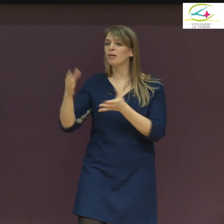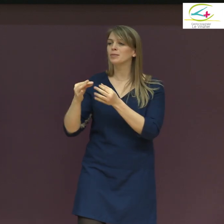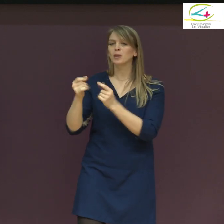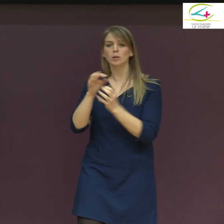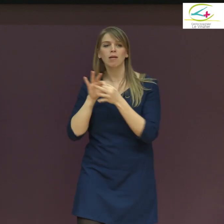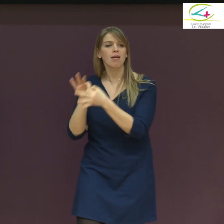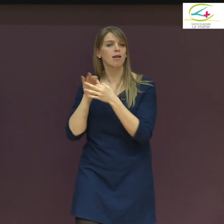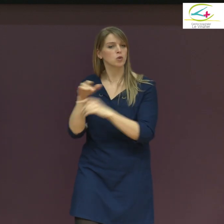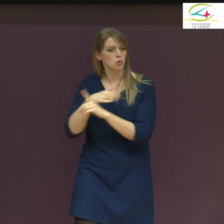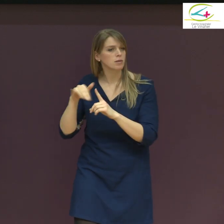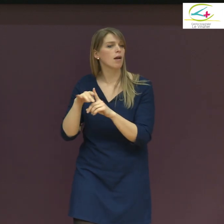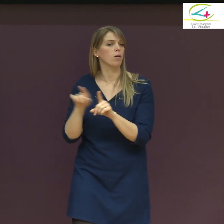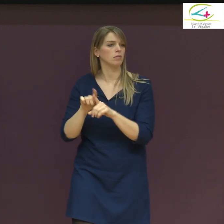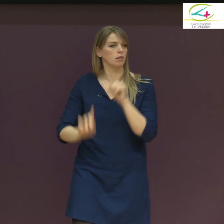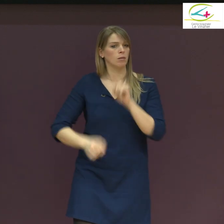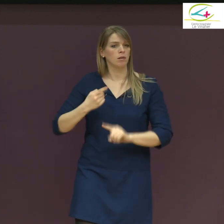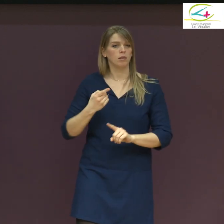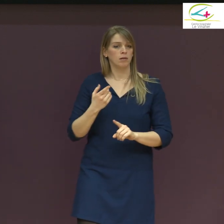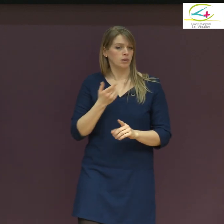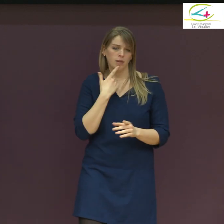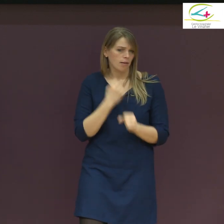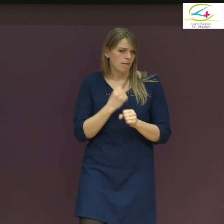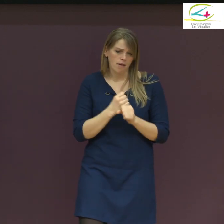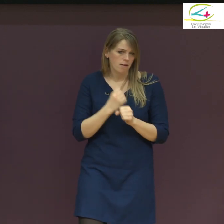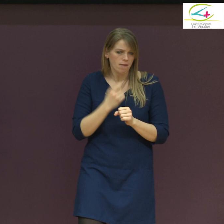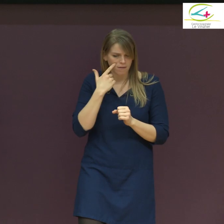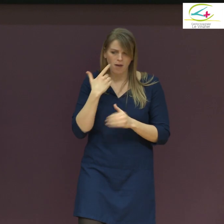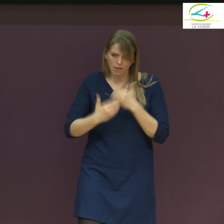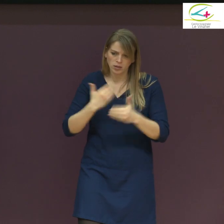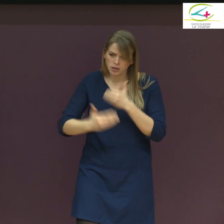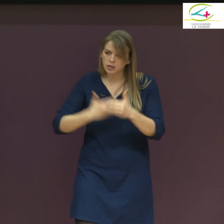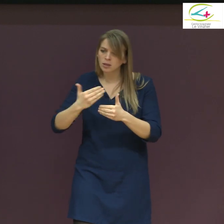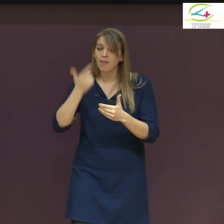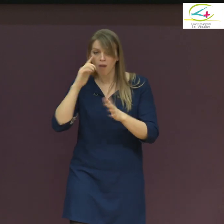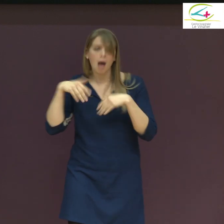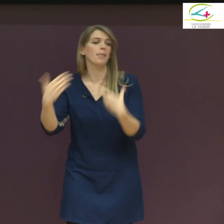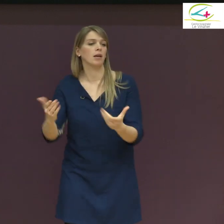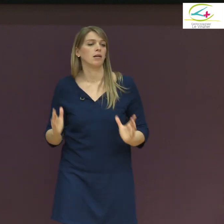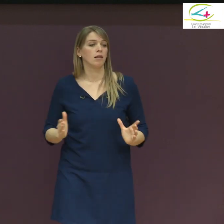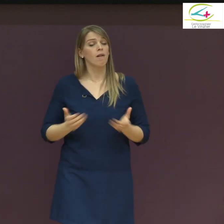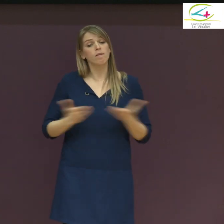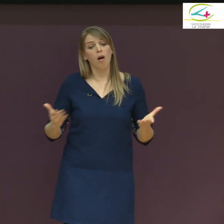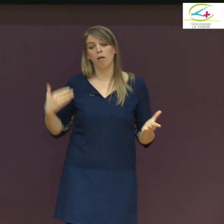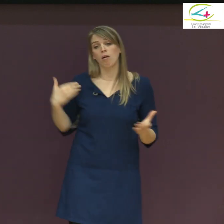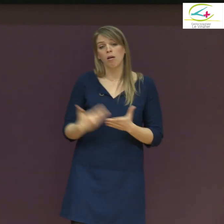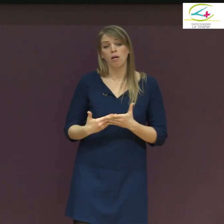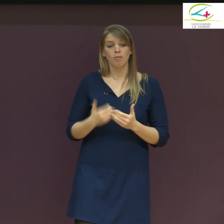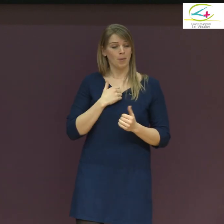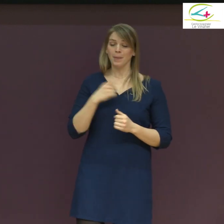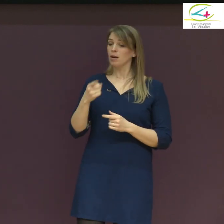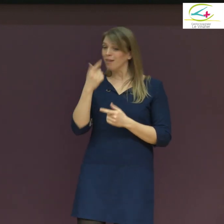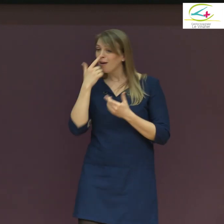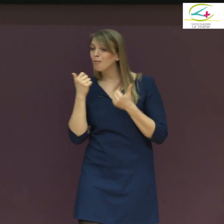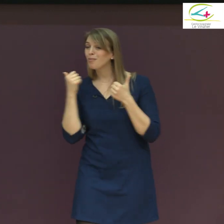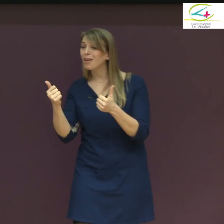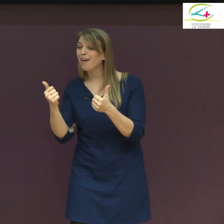social, hein, sociétal. Faisons notre job et on verra après ce qui reste. Et honnêtement, j'ai jamais vu, je ne sais pas toi, quelqu'un aller bien et